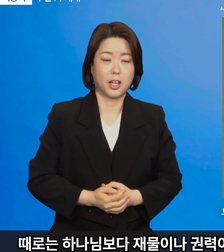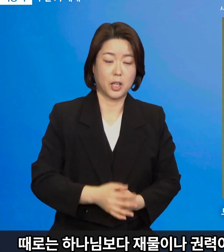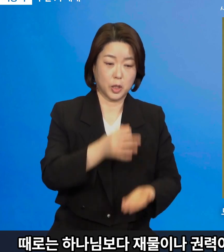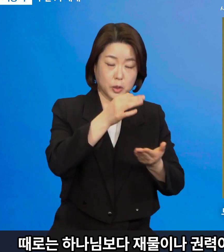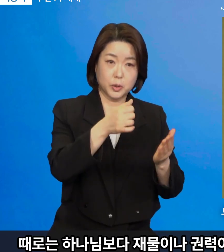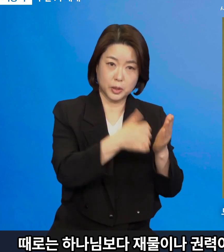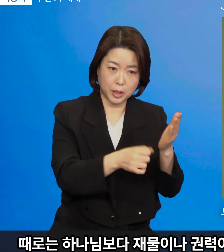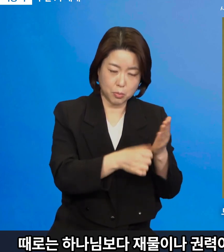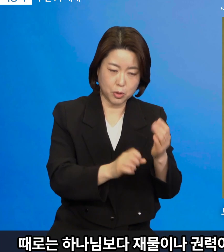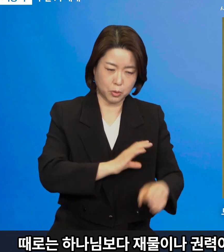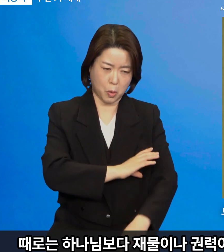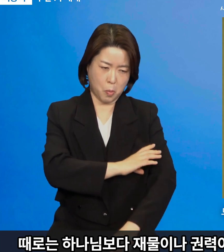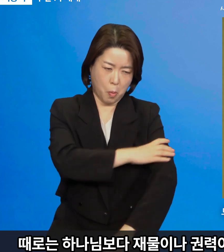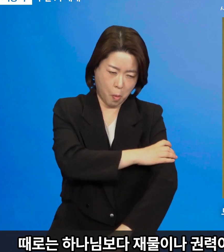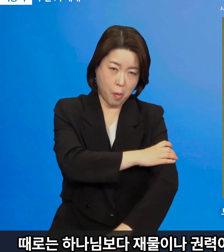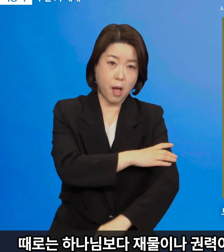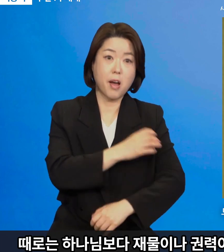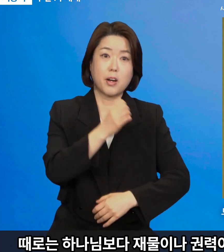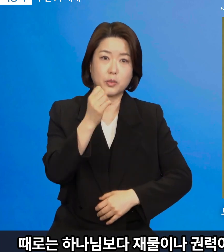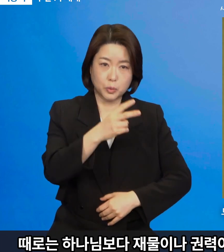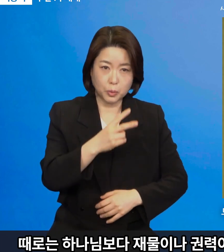권력이나 어떤